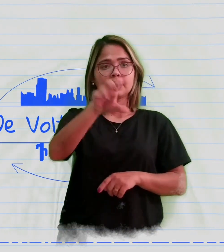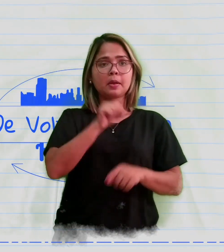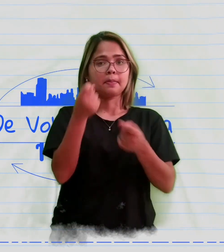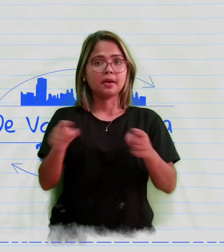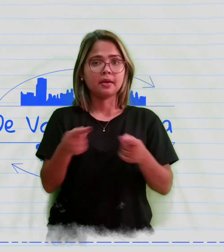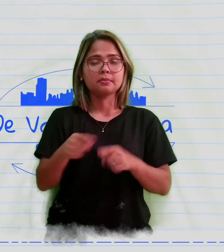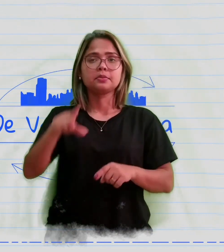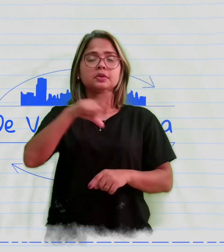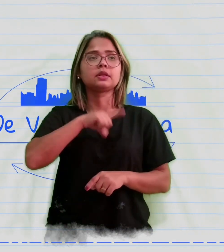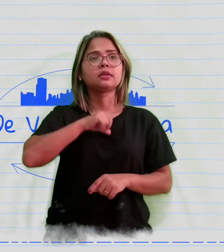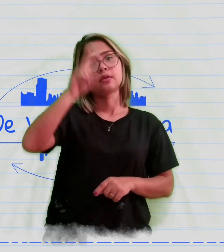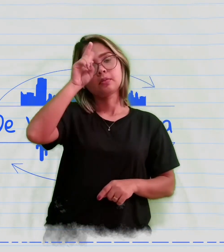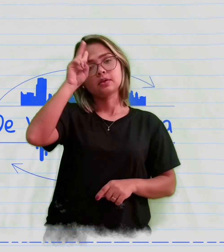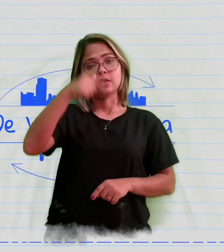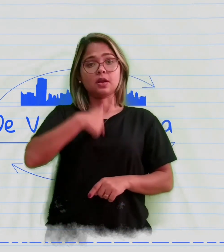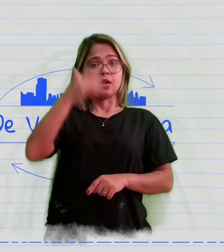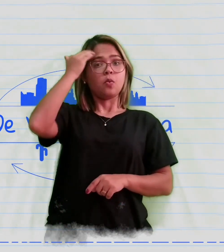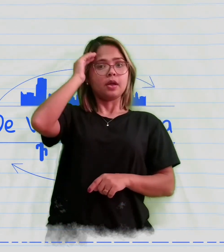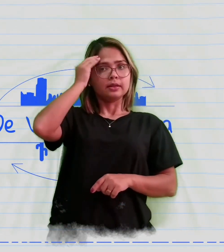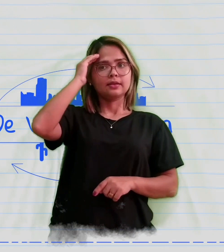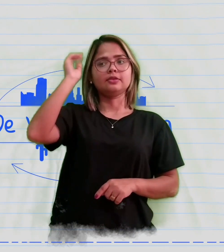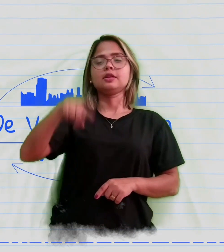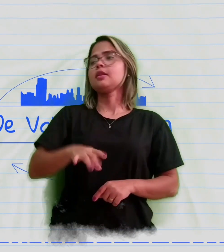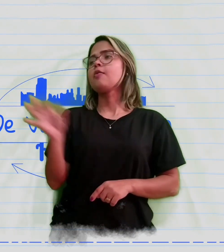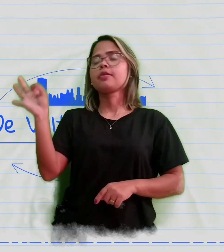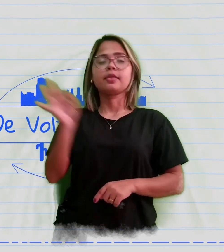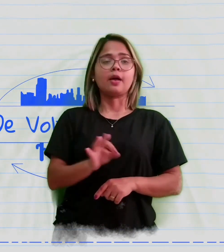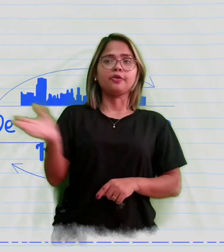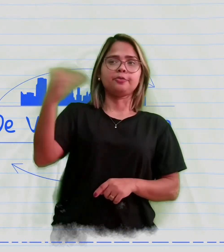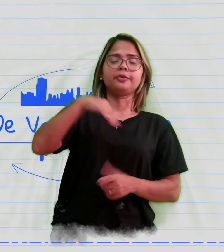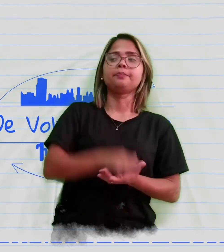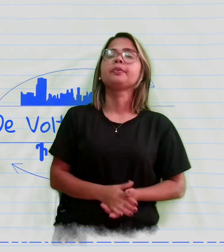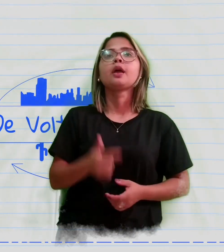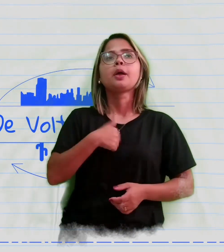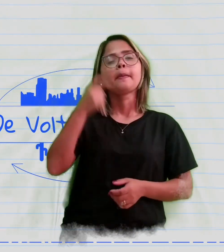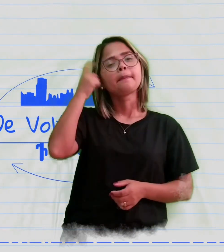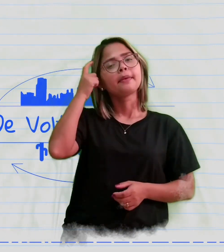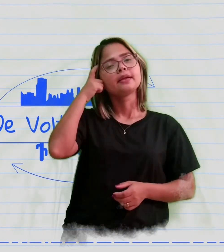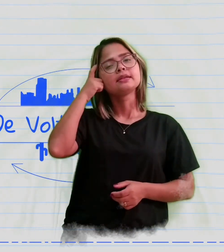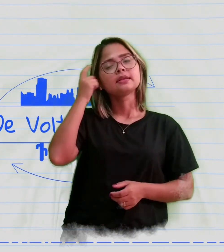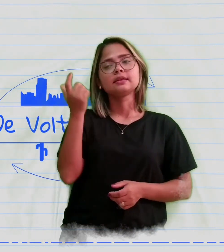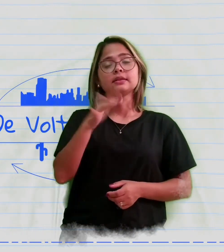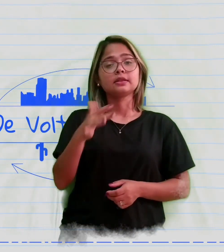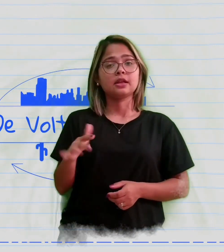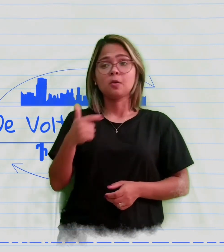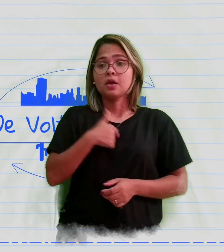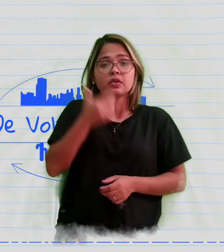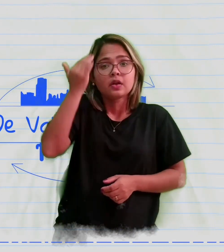músicas e ia colocar uma história em cima. Eu entendi isso e falei, tá ótimo, vamos. Porque eu pensei assim, porque geralmente eu faço, eu não entendi,